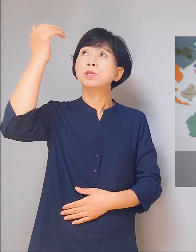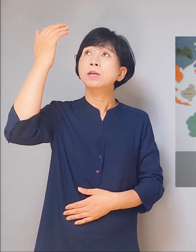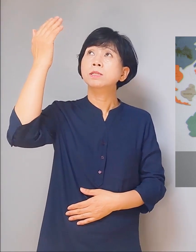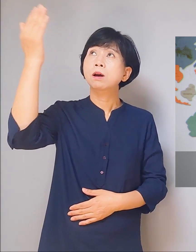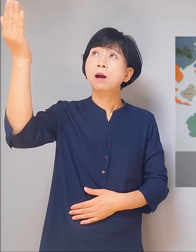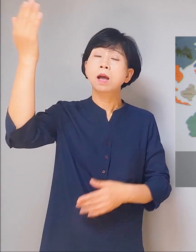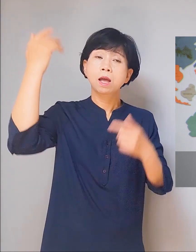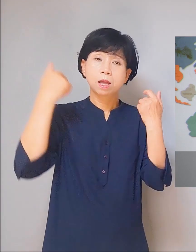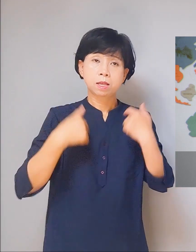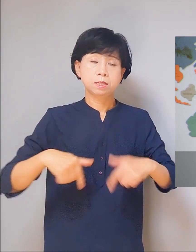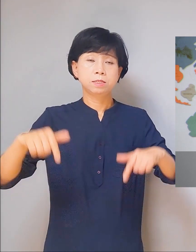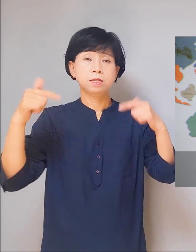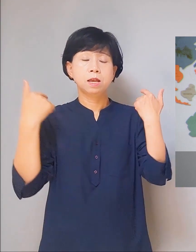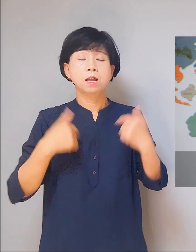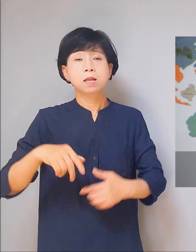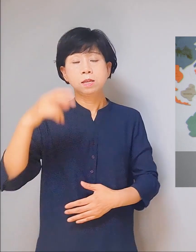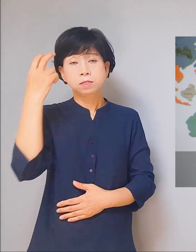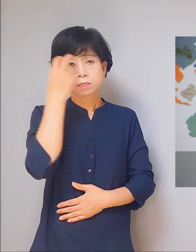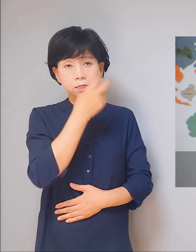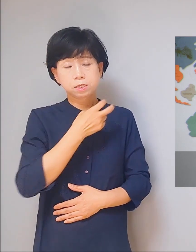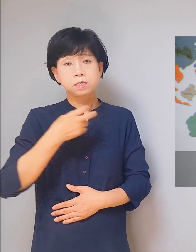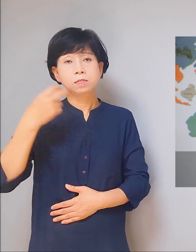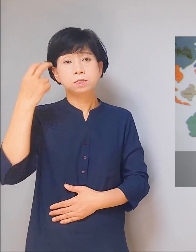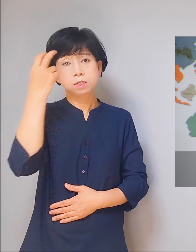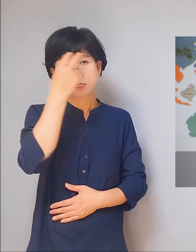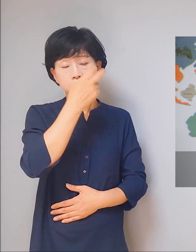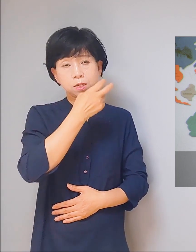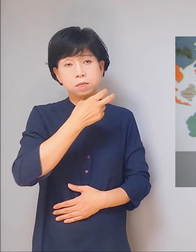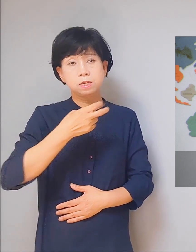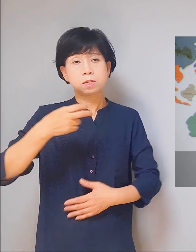걸어가면 주께서 항상